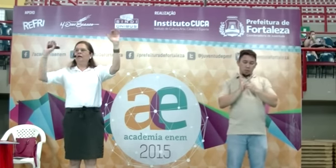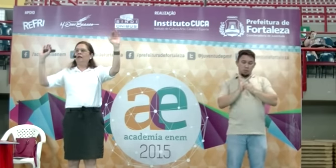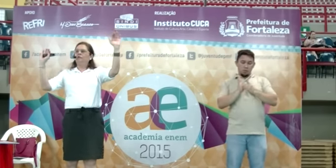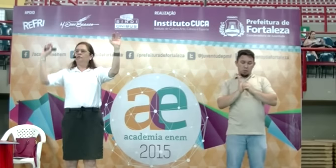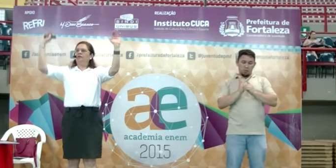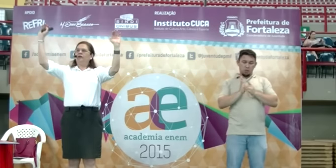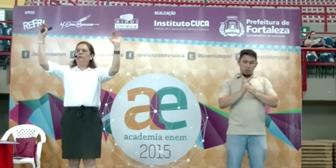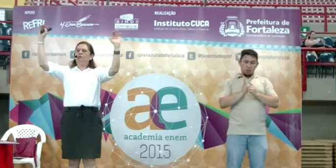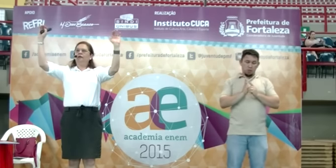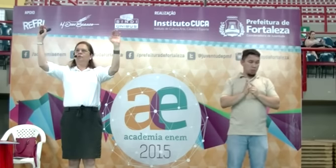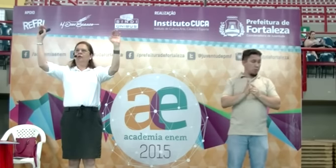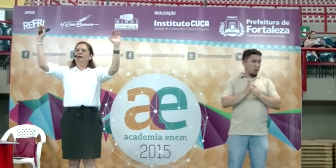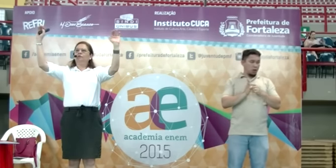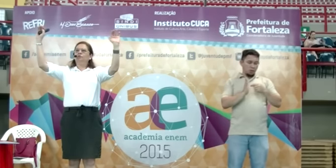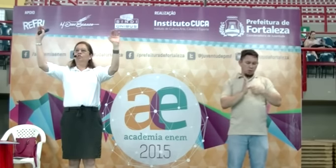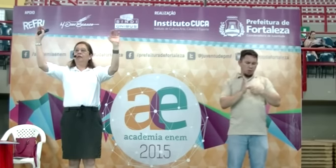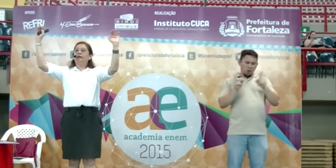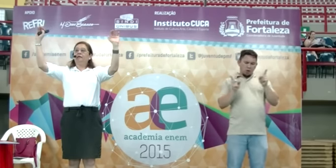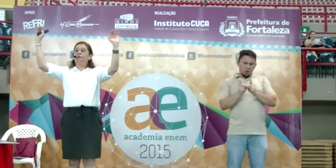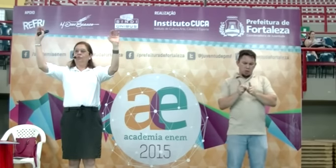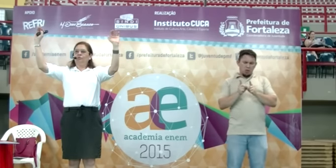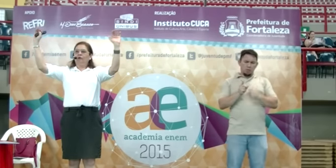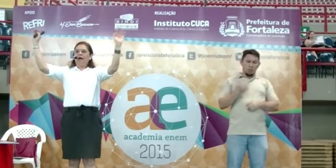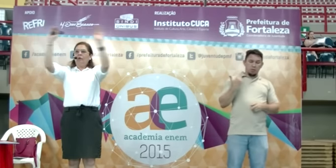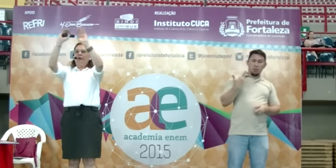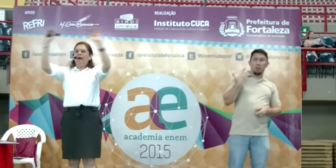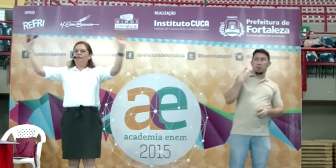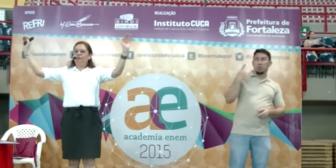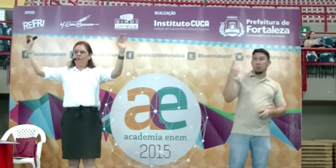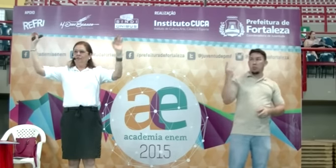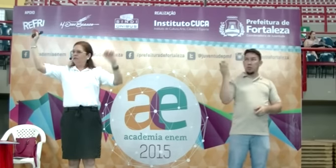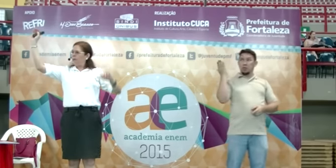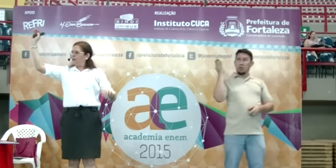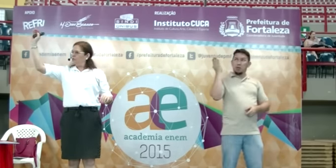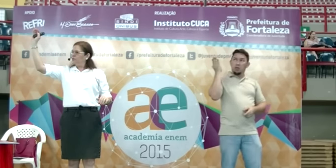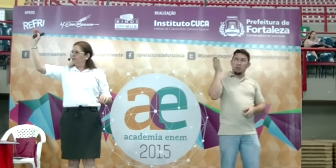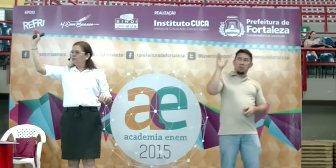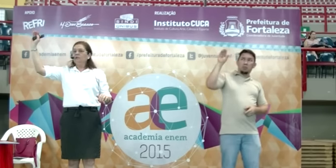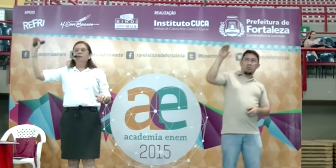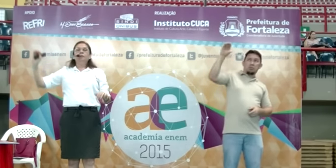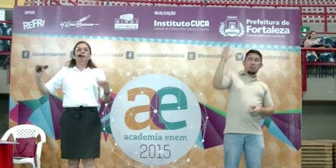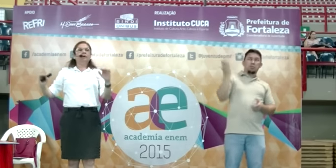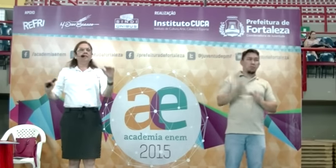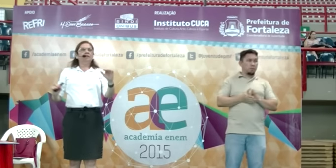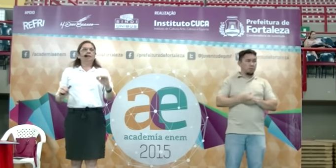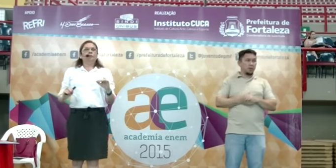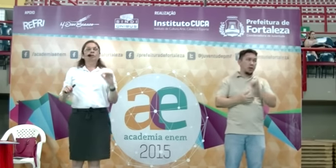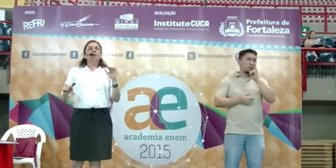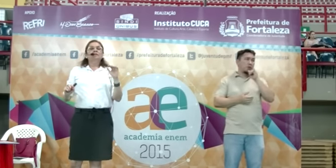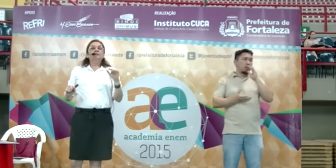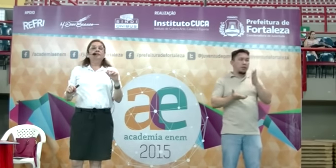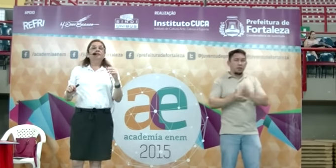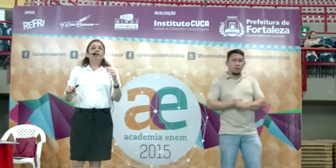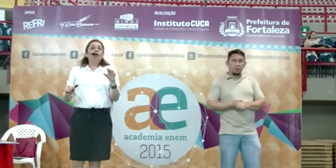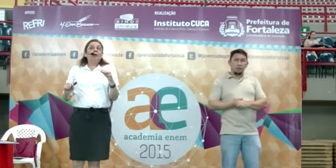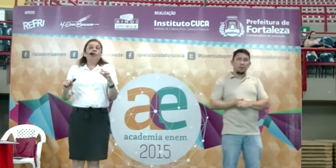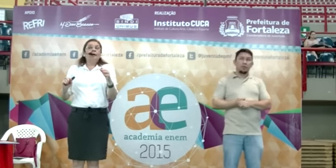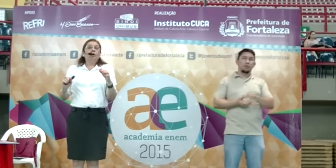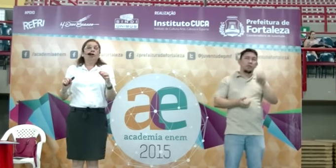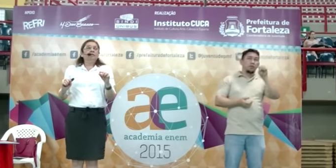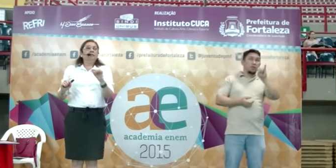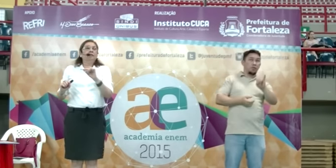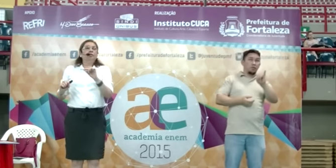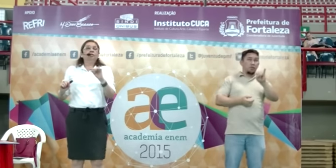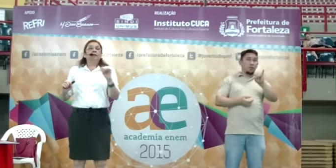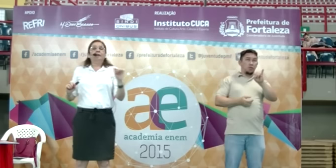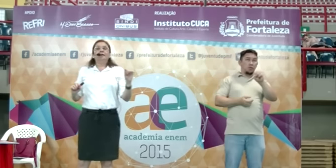pequeno dicionário, você vai botar do lado direito, ao lado das perguntas. Por exemplo, se for